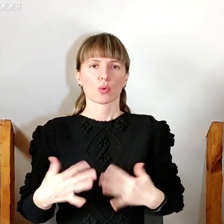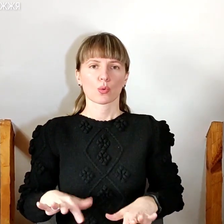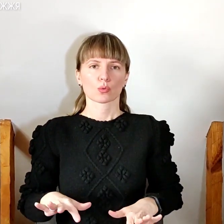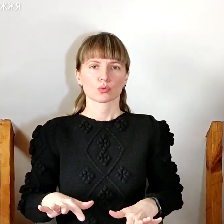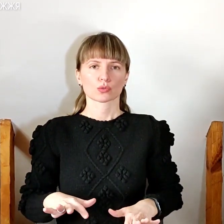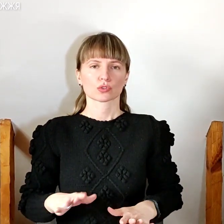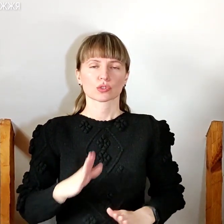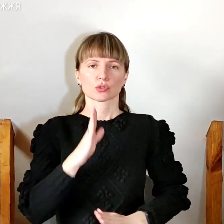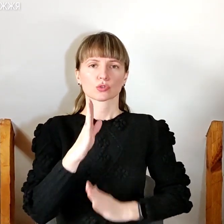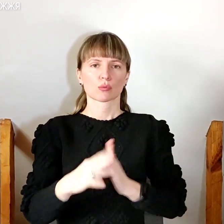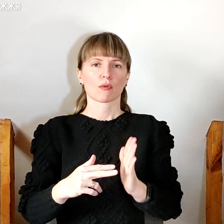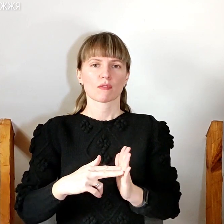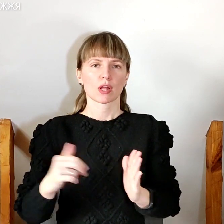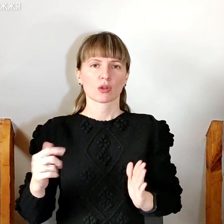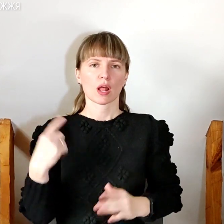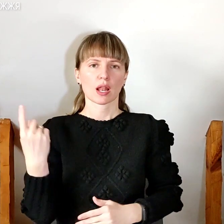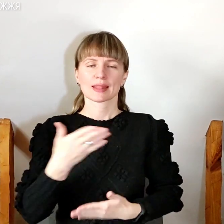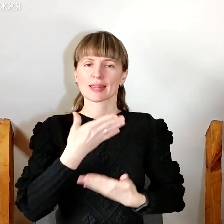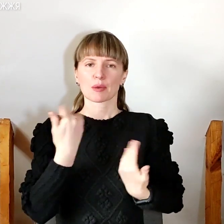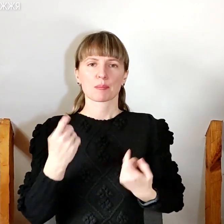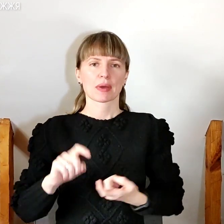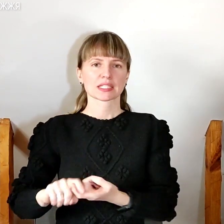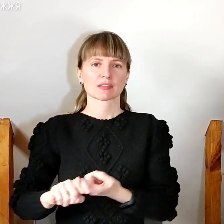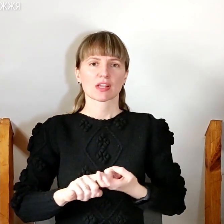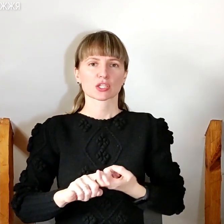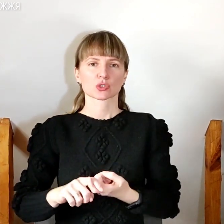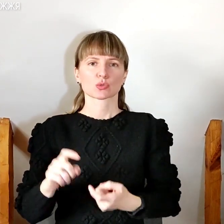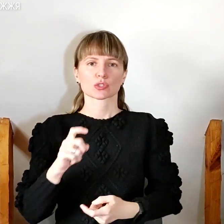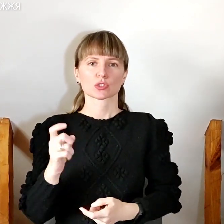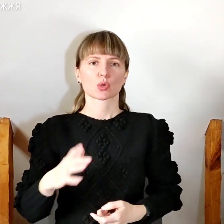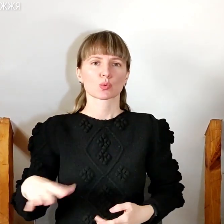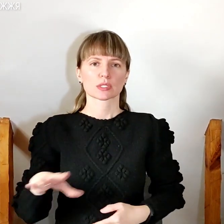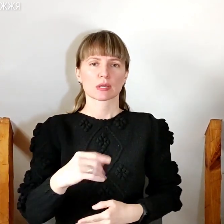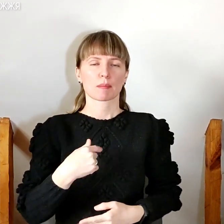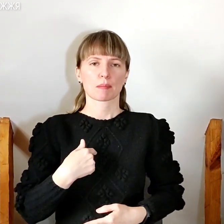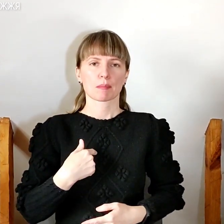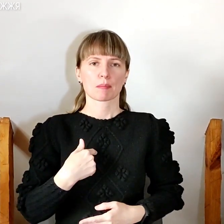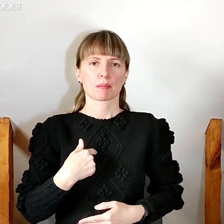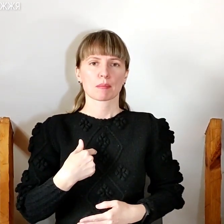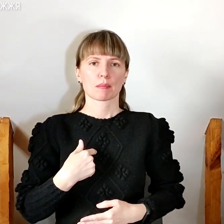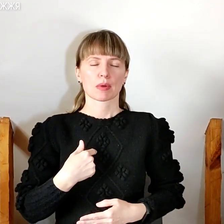зв'язку з усіма складою періодично виходимо на контакт.